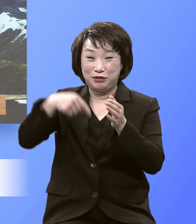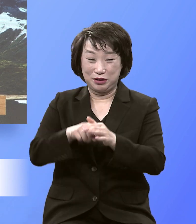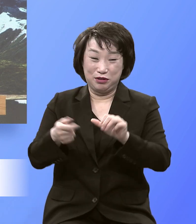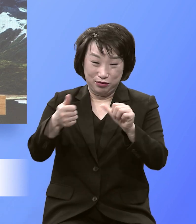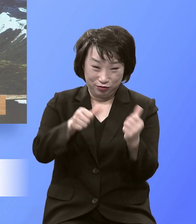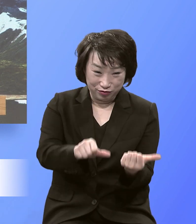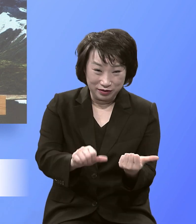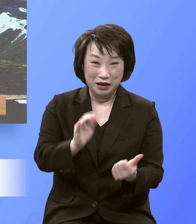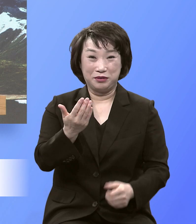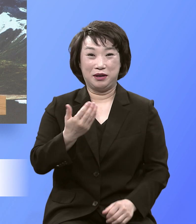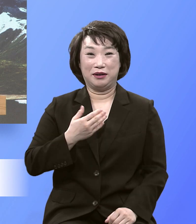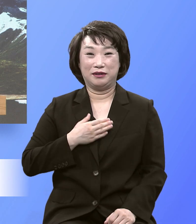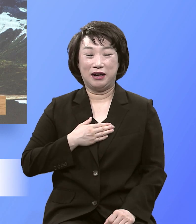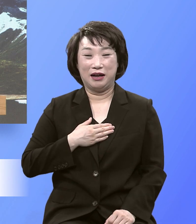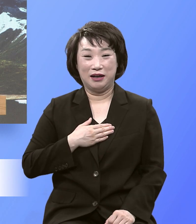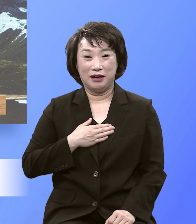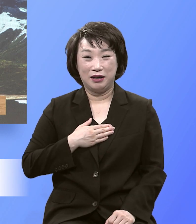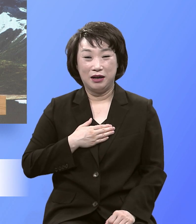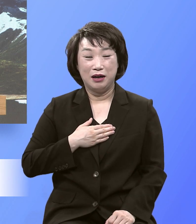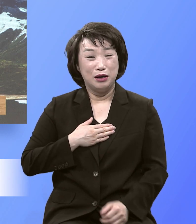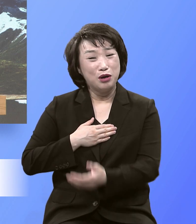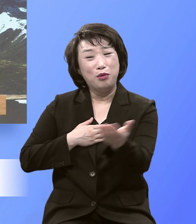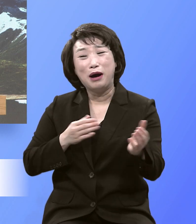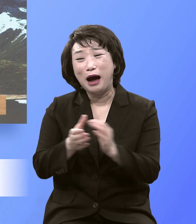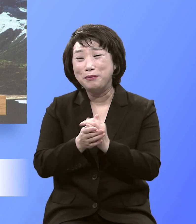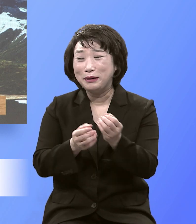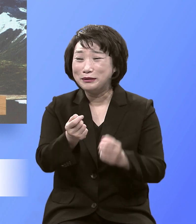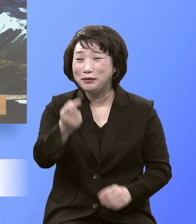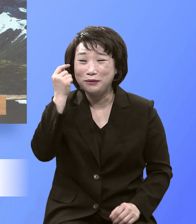죽는 거야. 왜 아멘이 죽어?